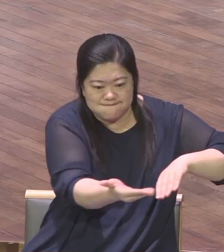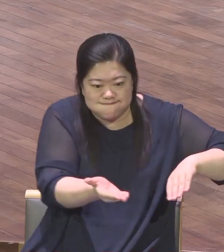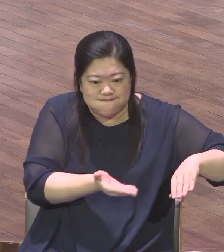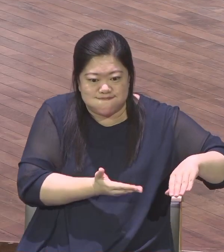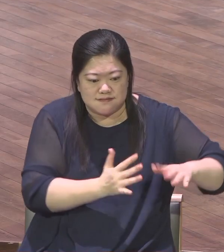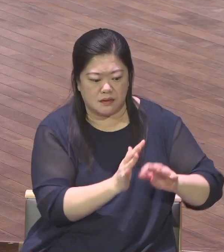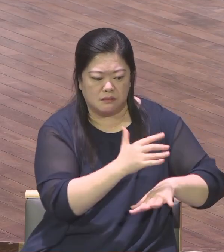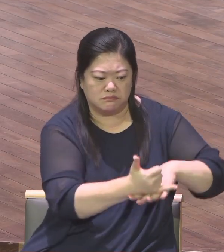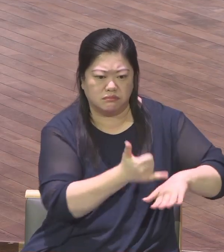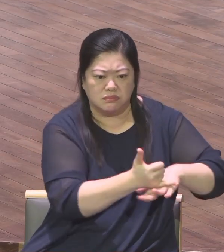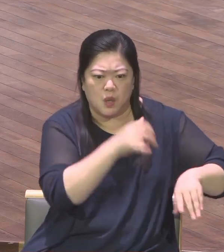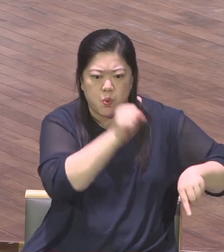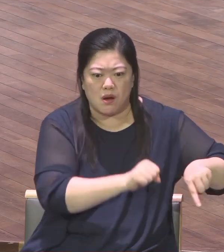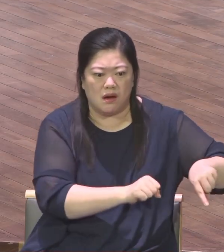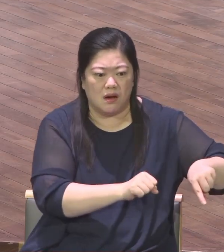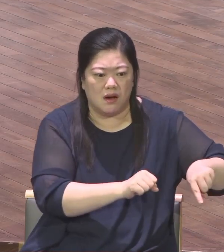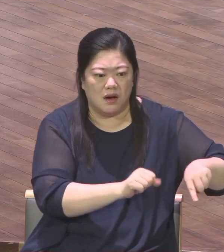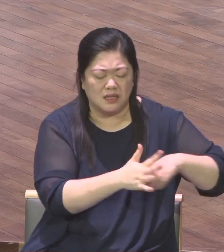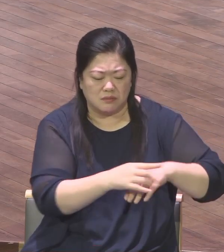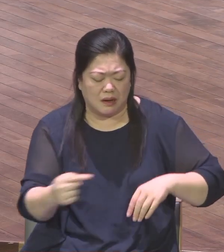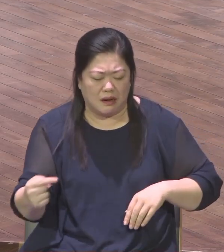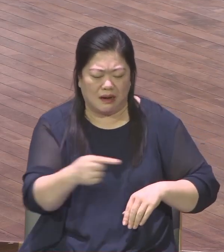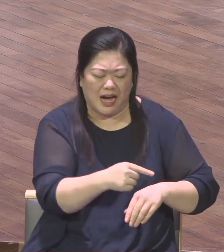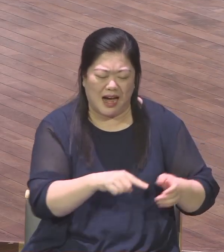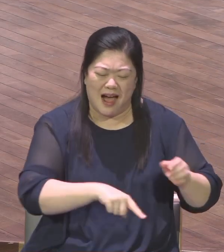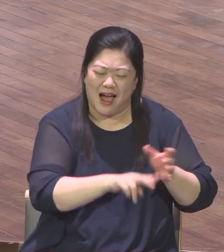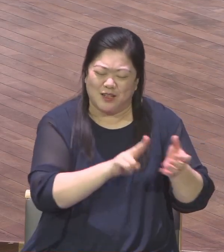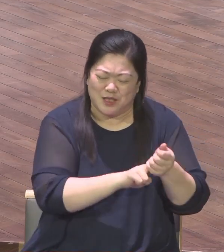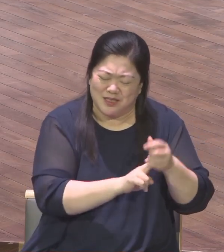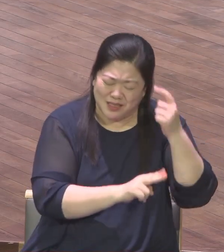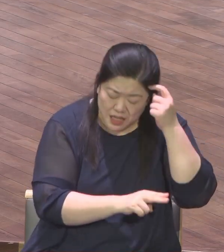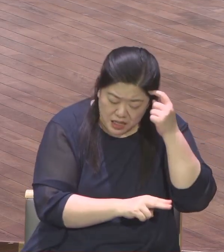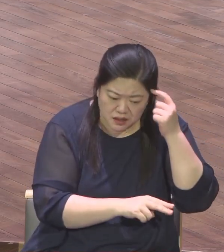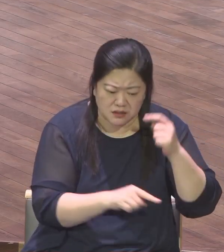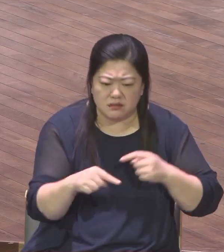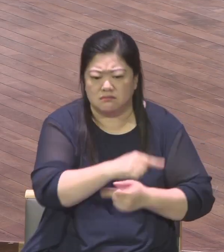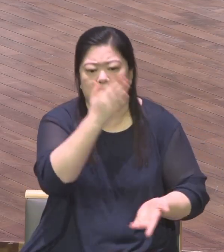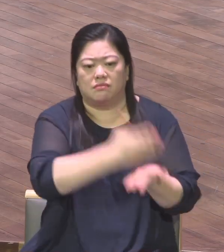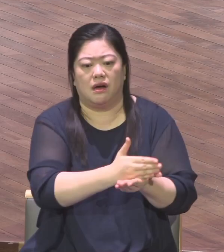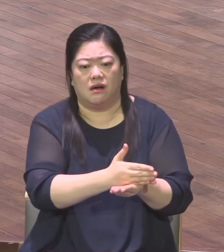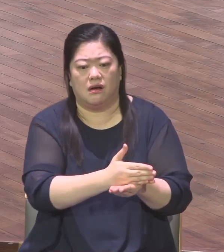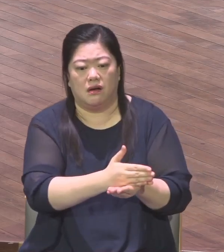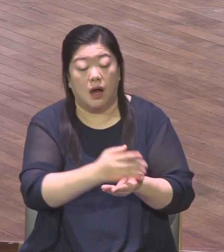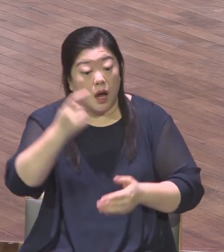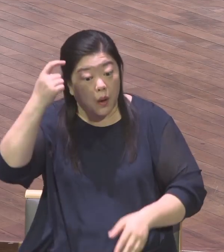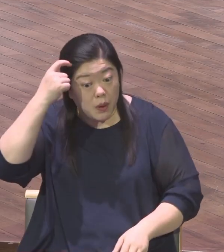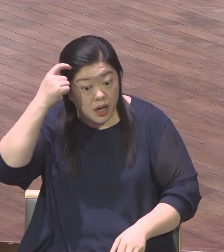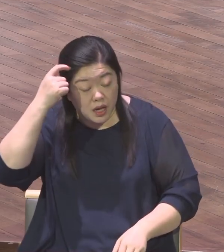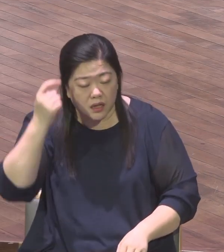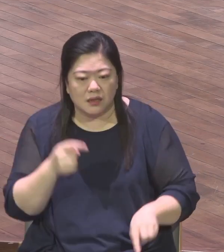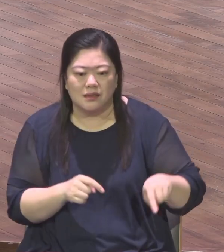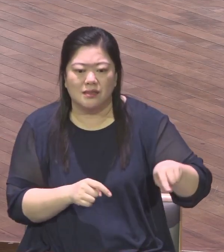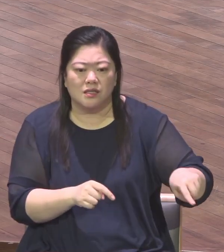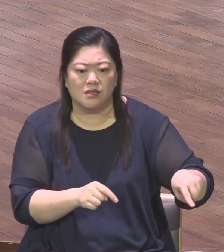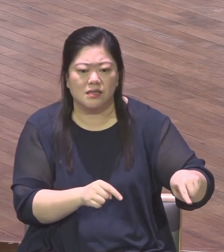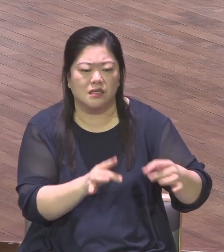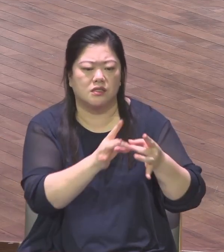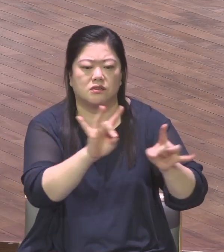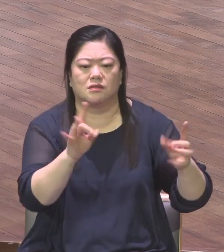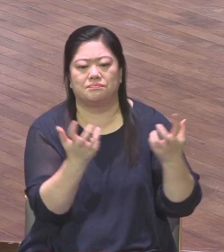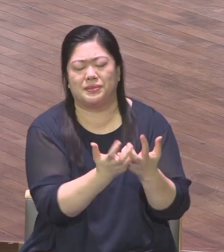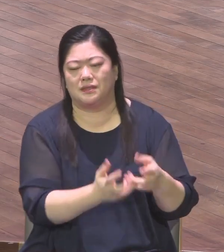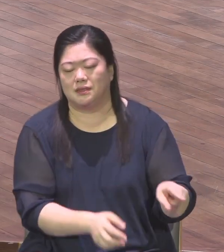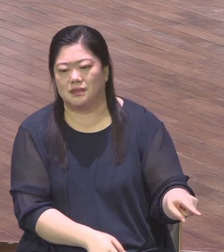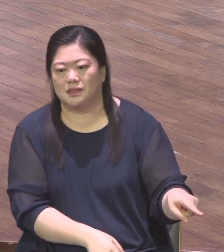그런데 왜 애굽으로 내려가지 말아야 되느냐? 그런데 애굽으로 가면 영적으로는 백해무익한 곳이 되는